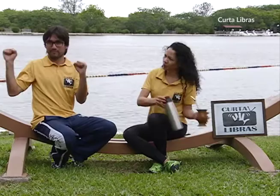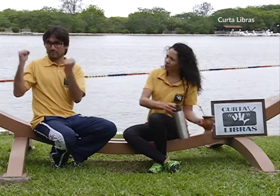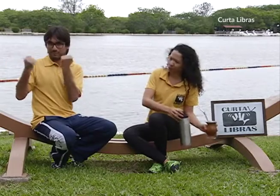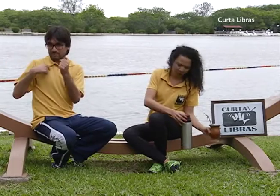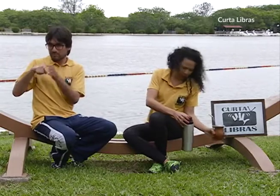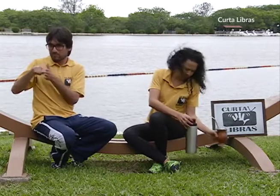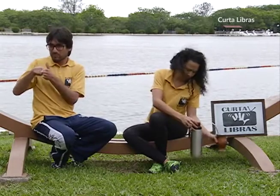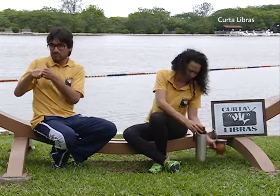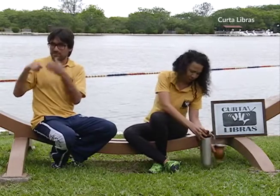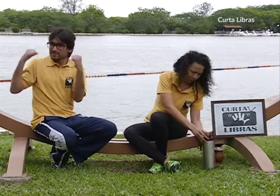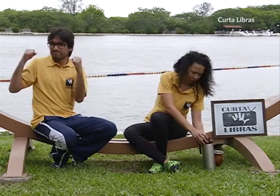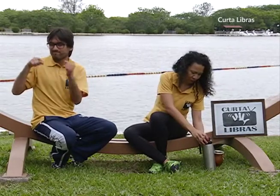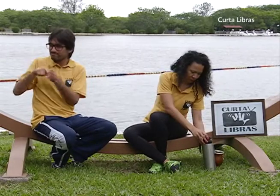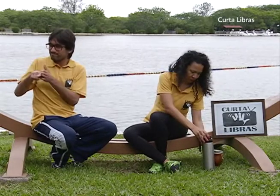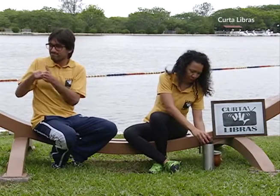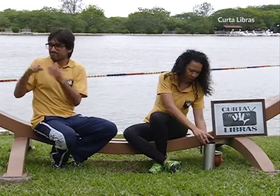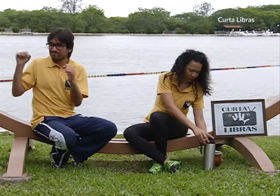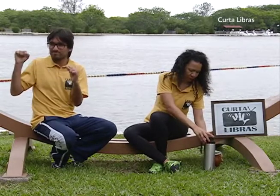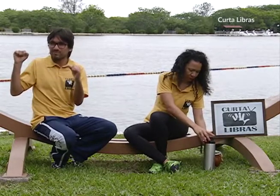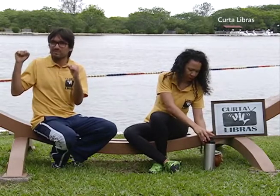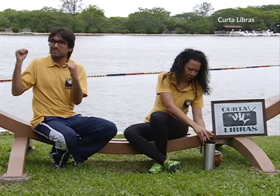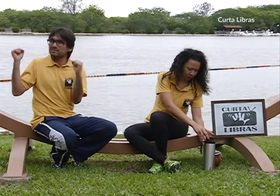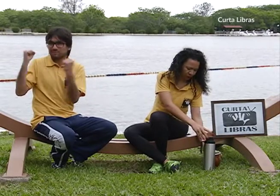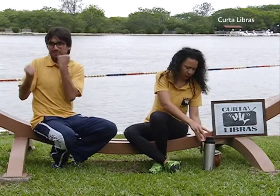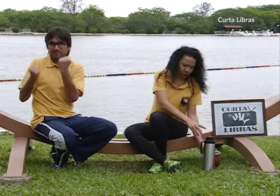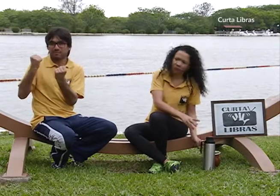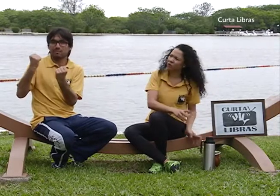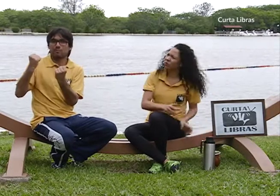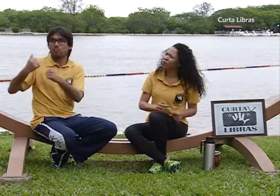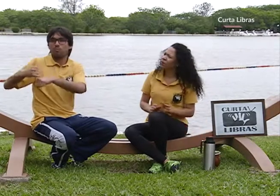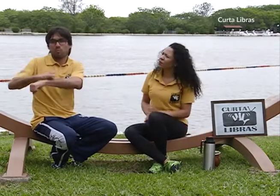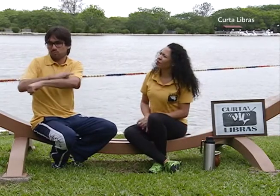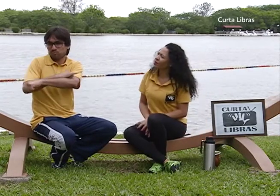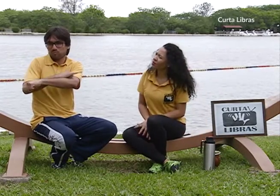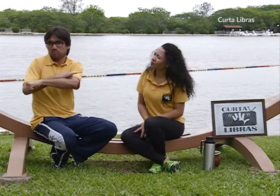físicos, academia? Mas se eu continuar engordando, como fazer? São muitas dúvidas.